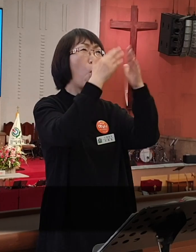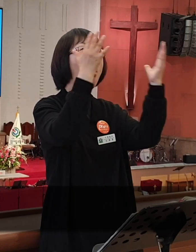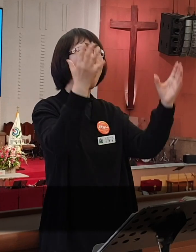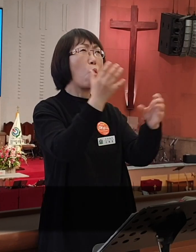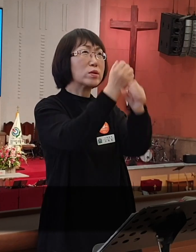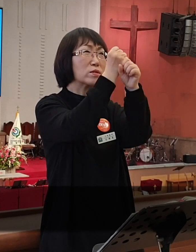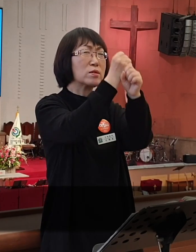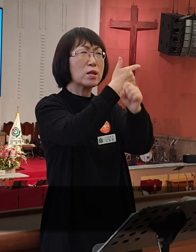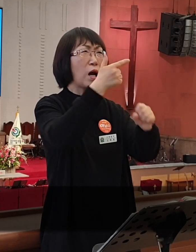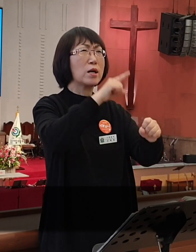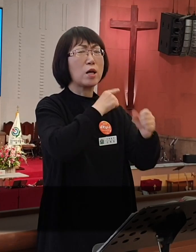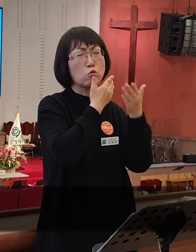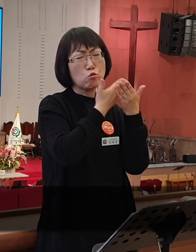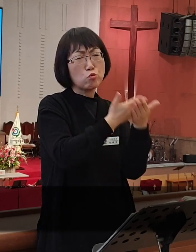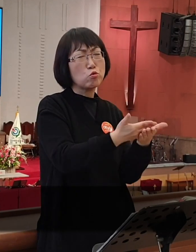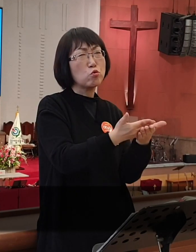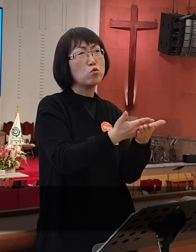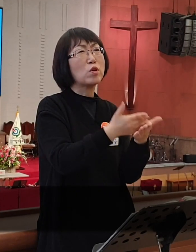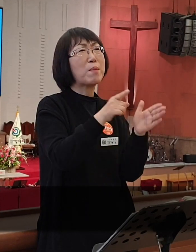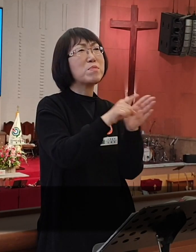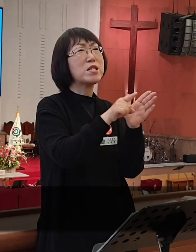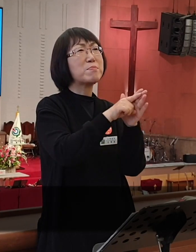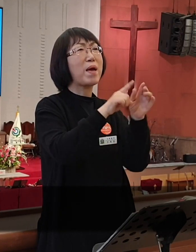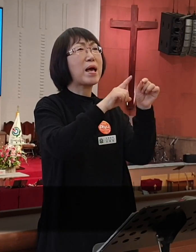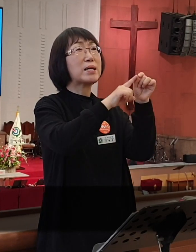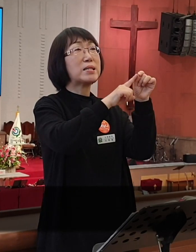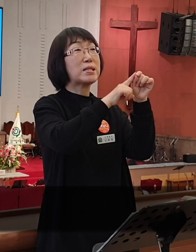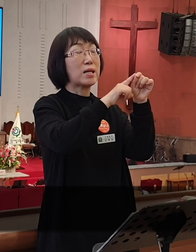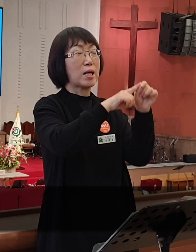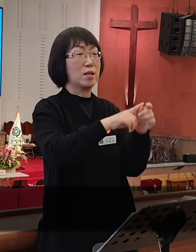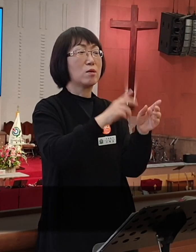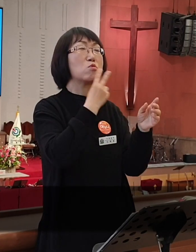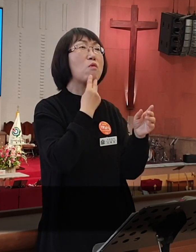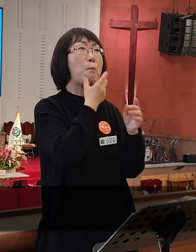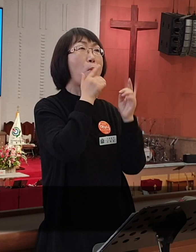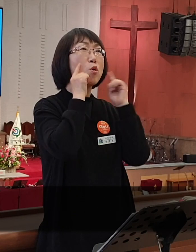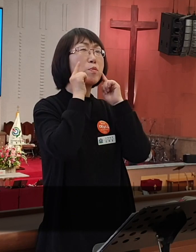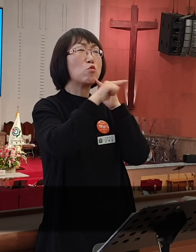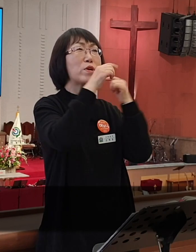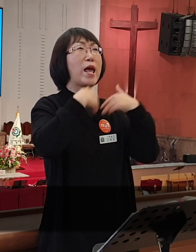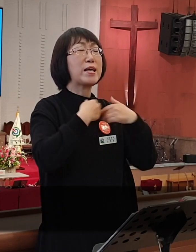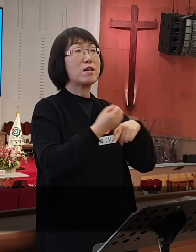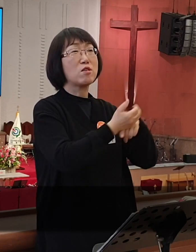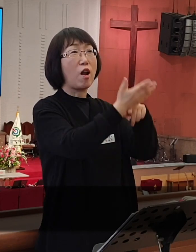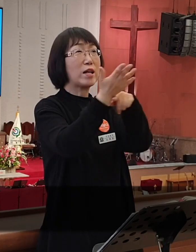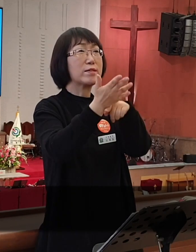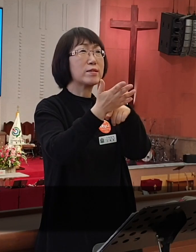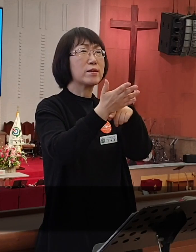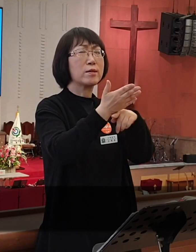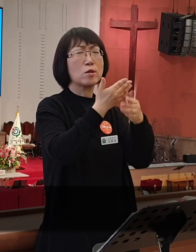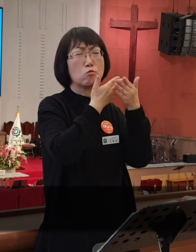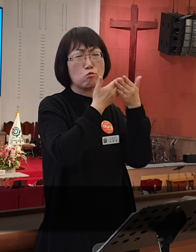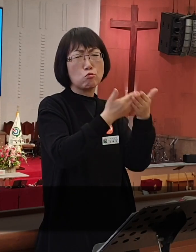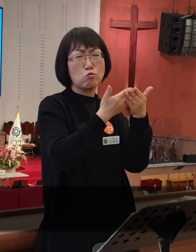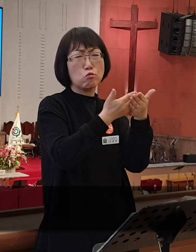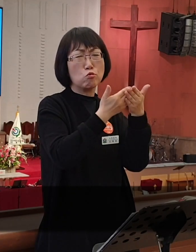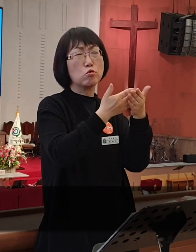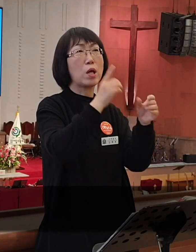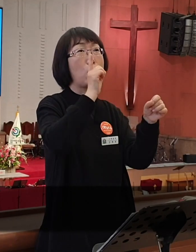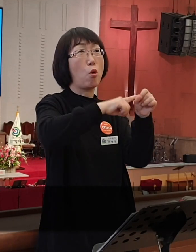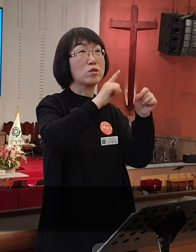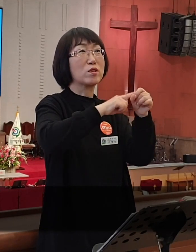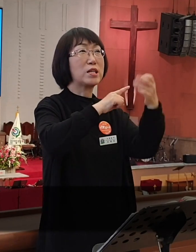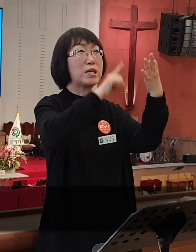전체에서 가장 중요한 믿음이고요. 그리고 요한복음이 우리에게 전하려고 하는 어쩌면 핵심 주제가 바로